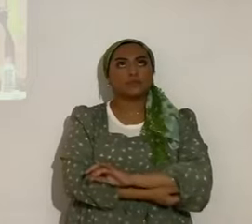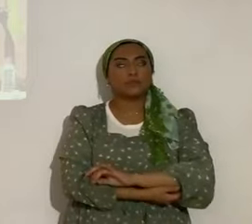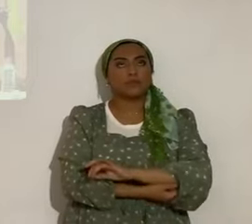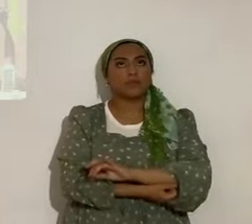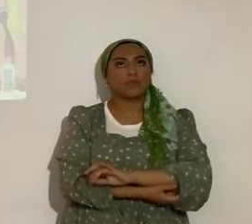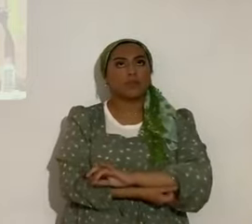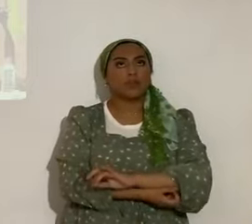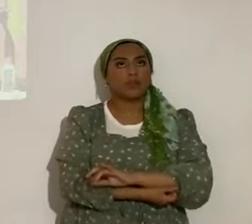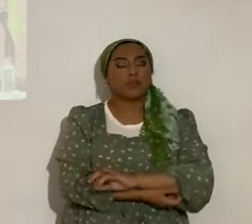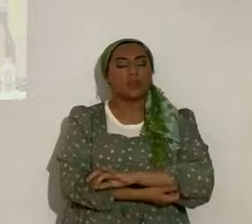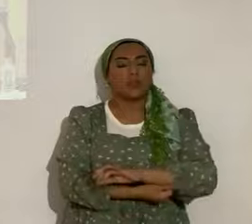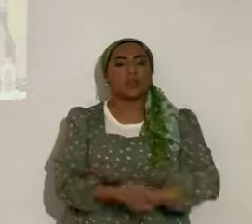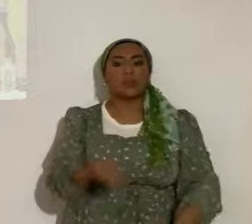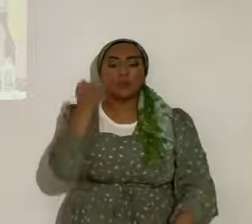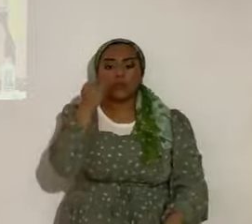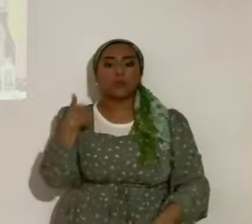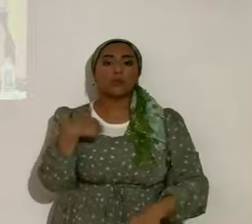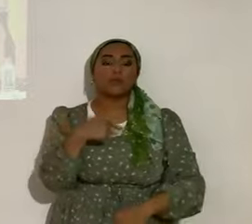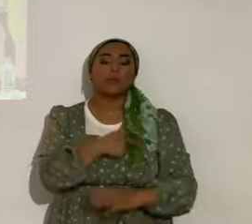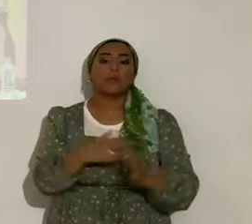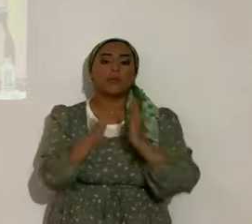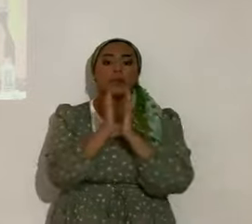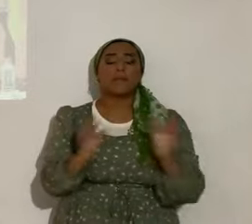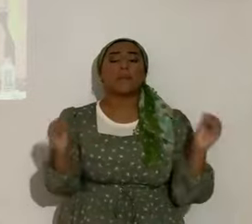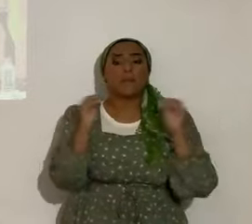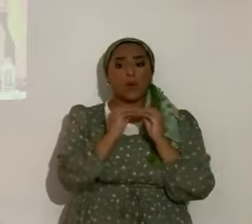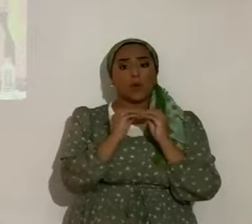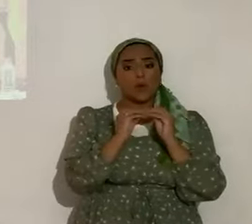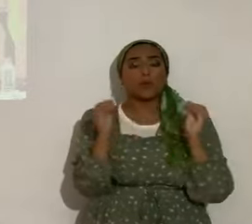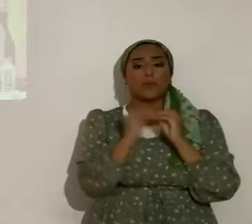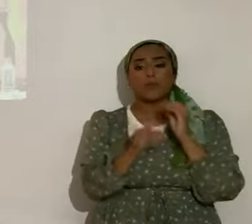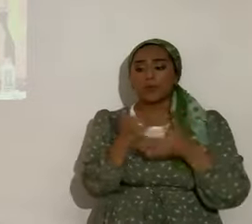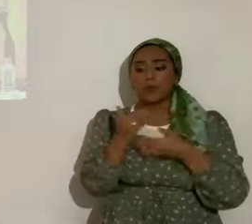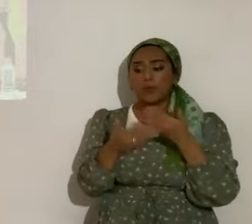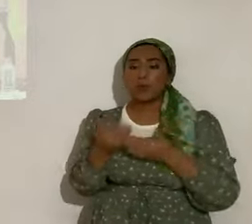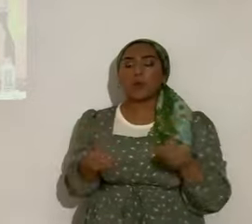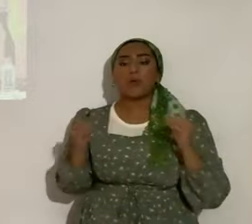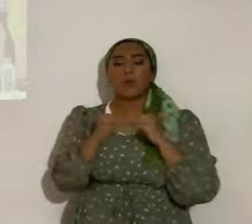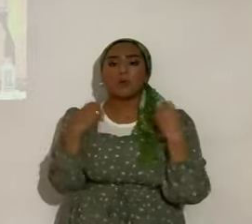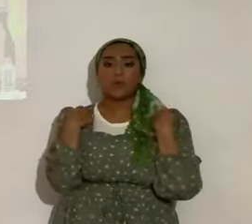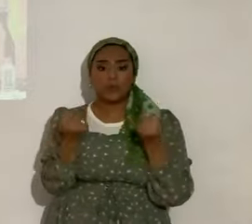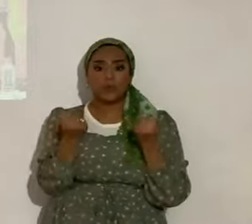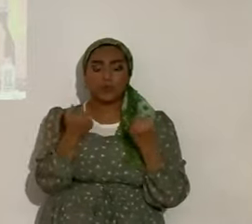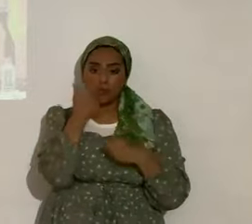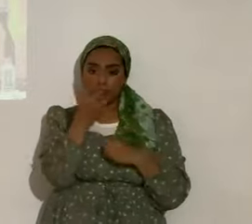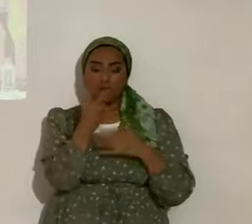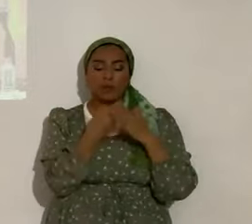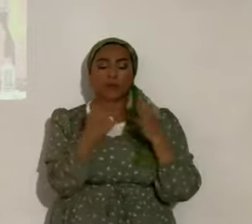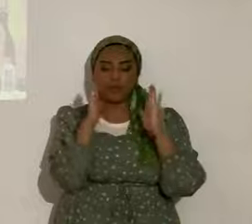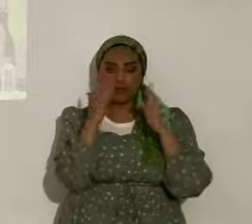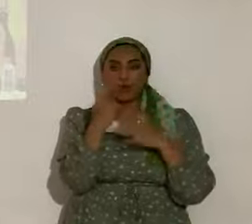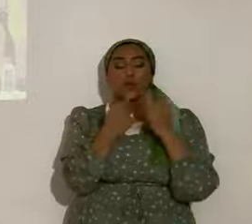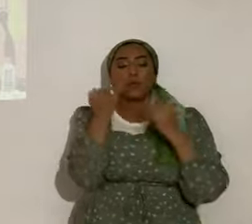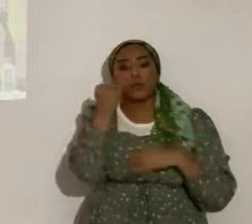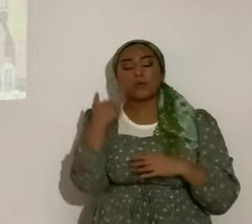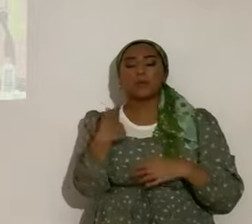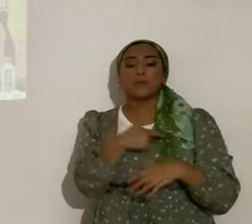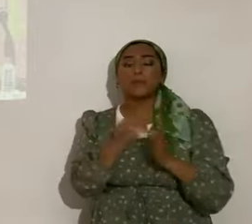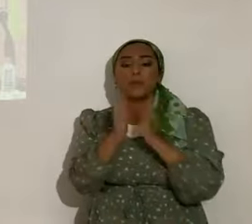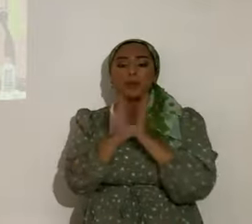oramos más y más seguido y con más intensidad, vean lo que dije, si nosotros oramos